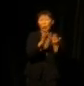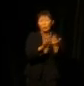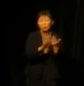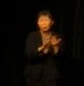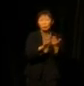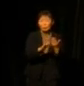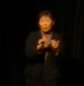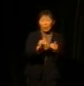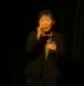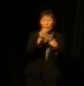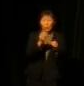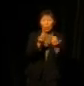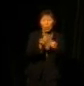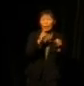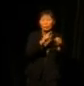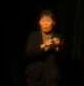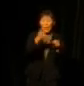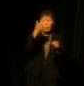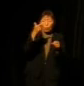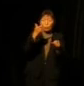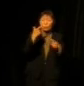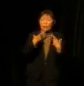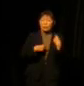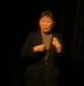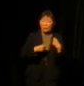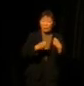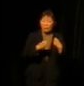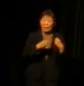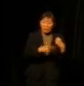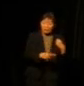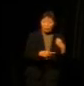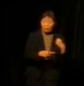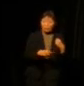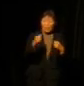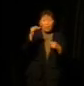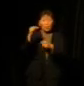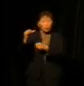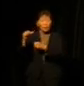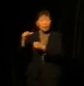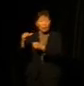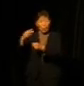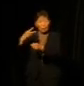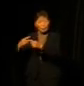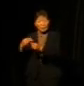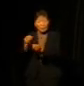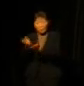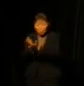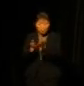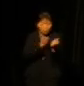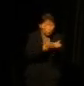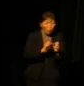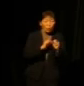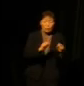年、6年生が1年生。5年生が2年生の面倒を見ながら避難訓練を行いました。 小学